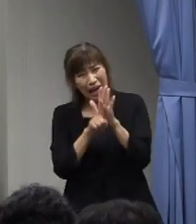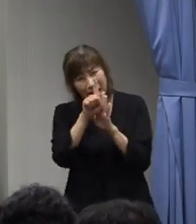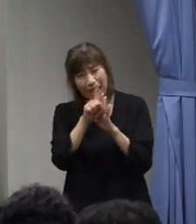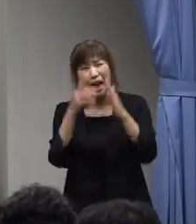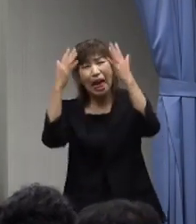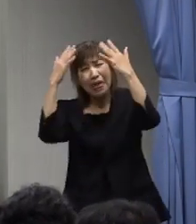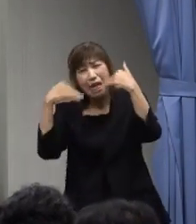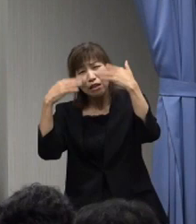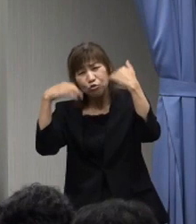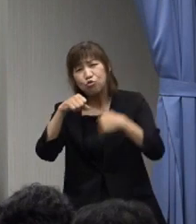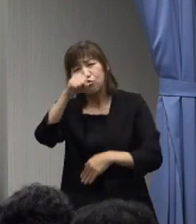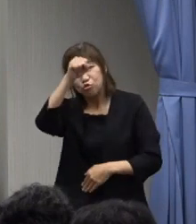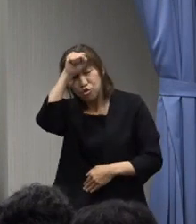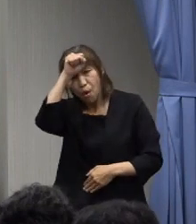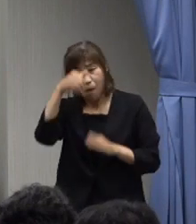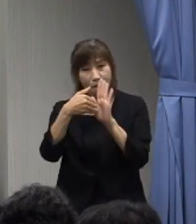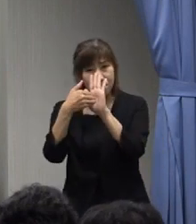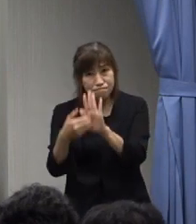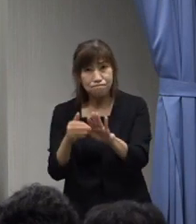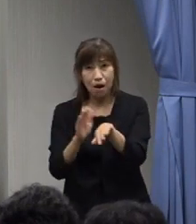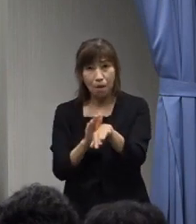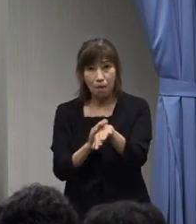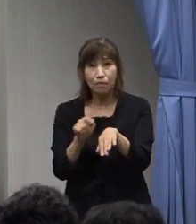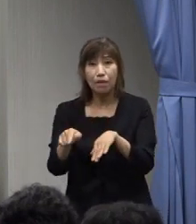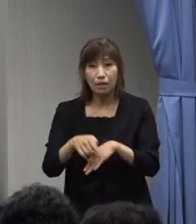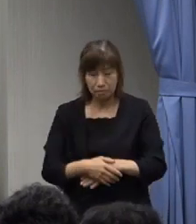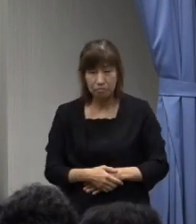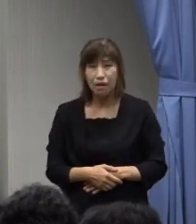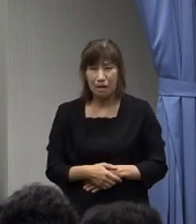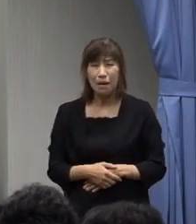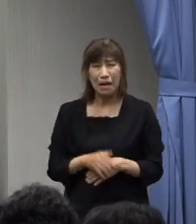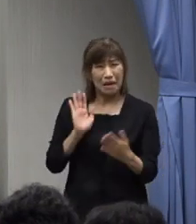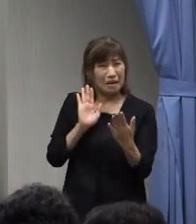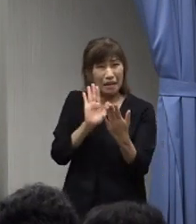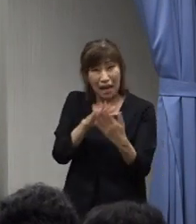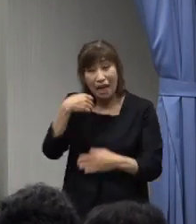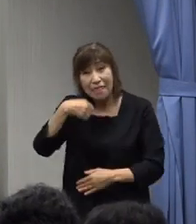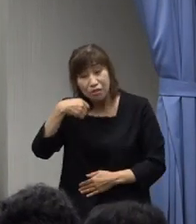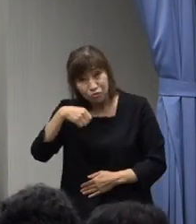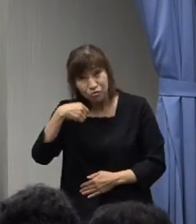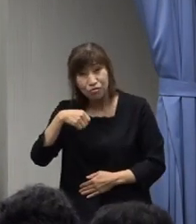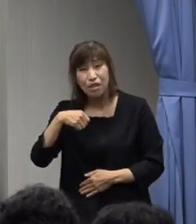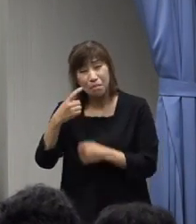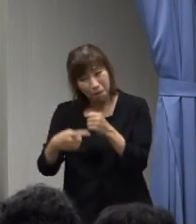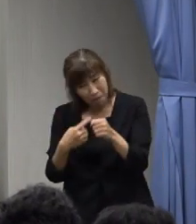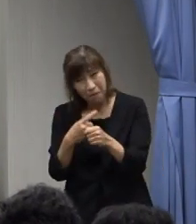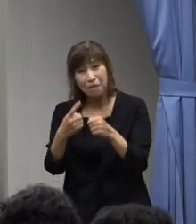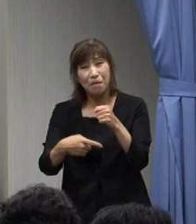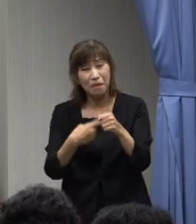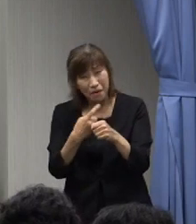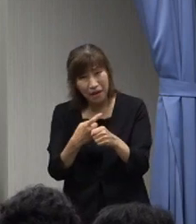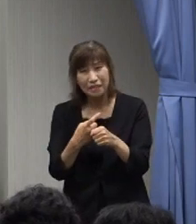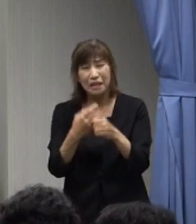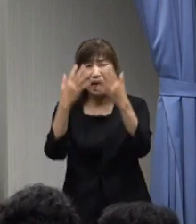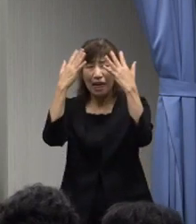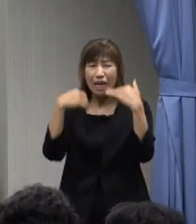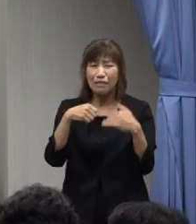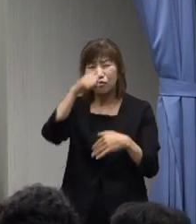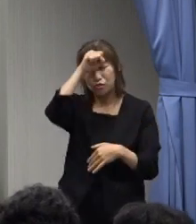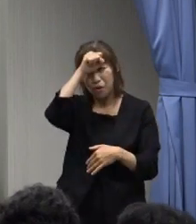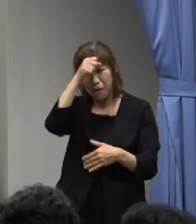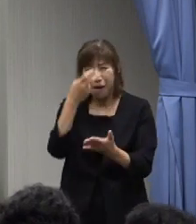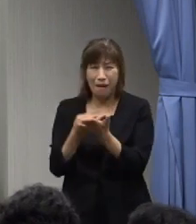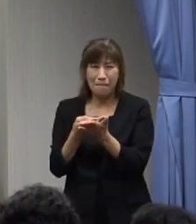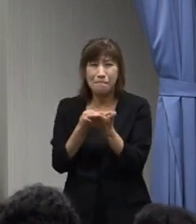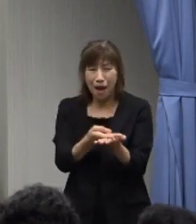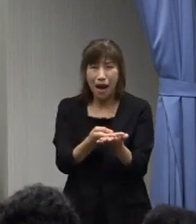ということです。いよいよですね、この夏が近づいてきて、例年、やはりこの熱中症による多くの方が救急搬送をされる